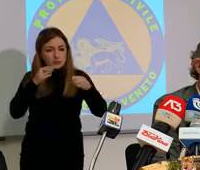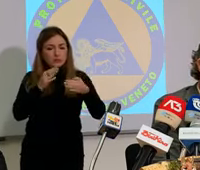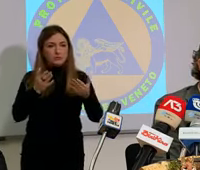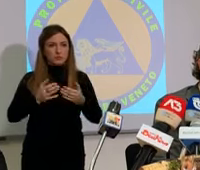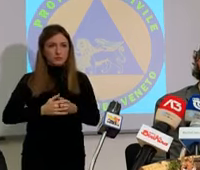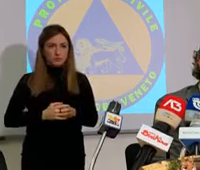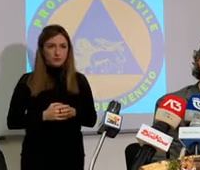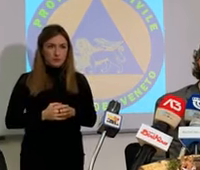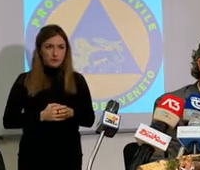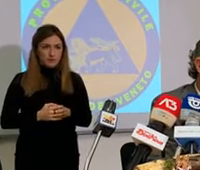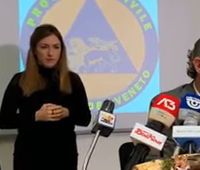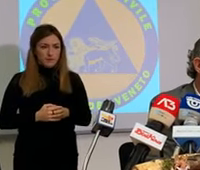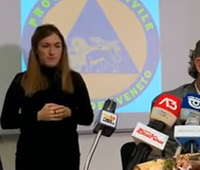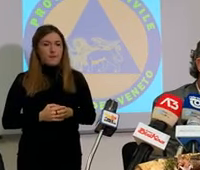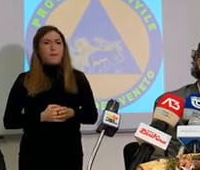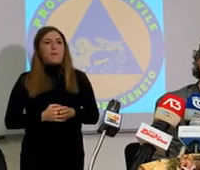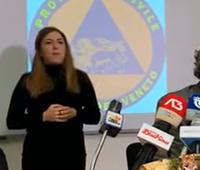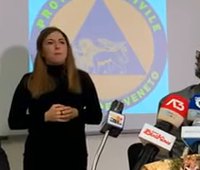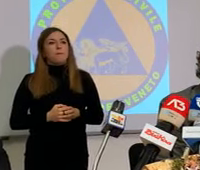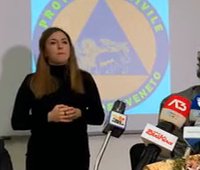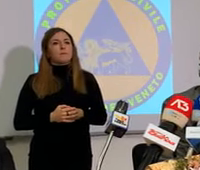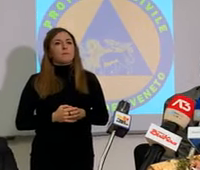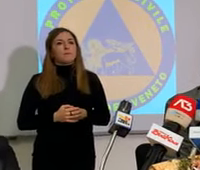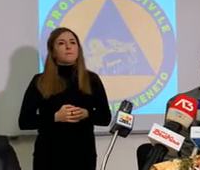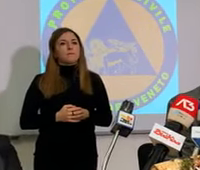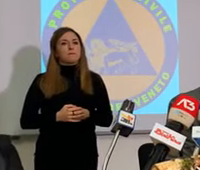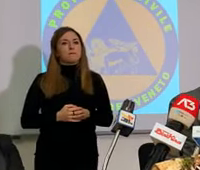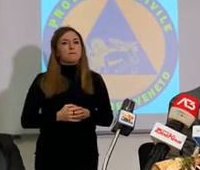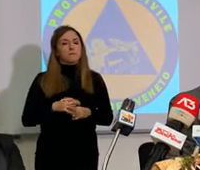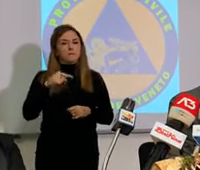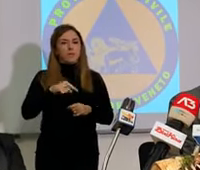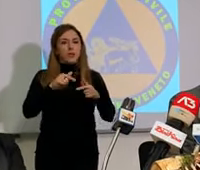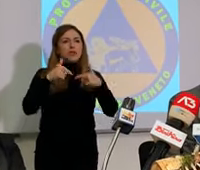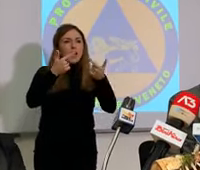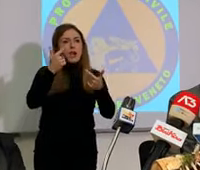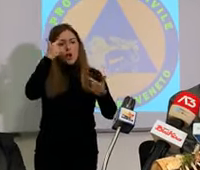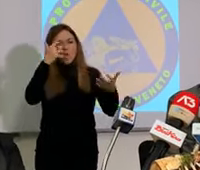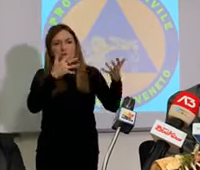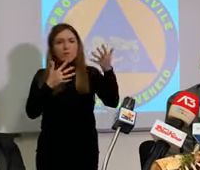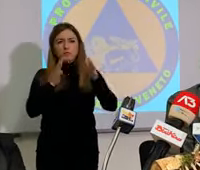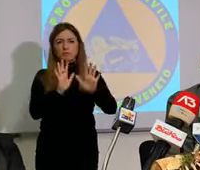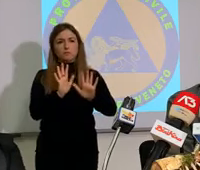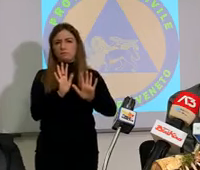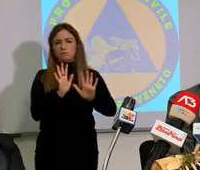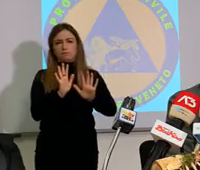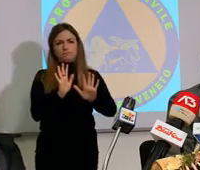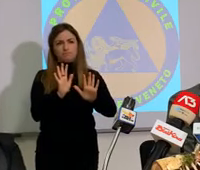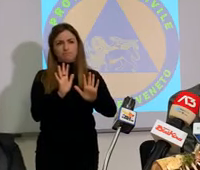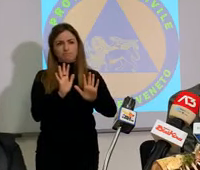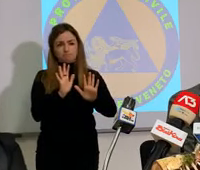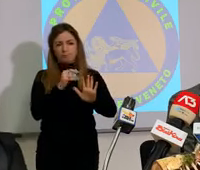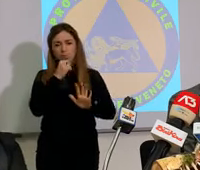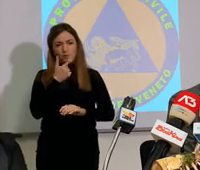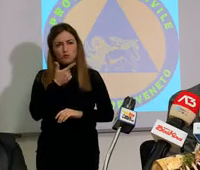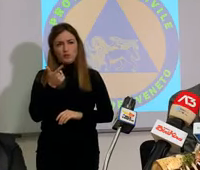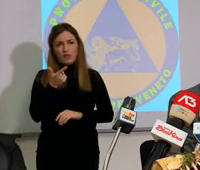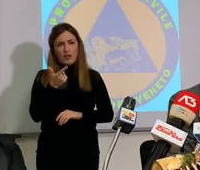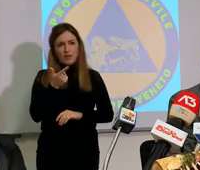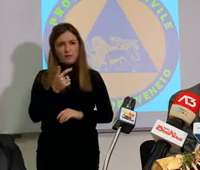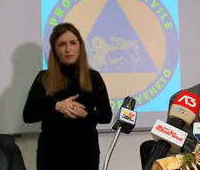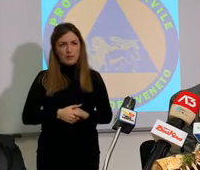questa fase non vogliamo neanche introdurre elementi come si può dire di nuova confusione perché comunque non hanno servirebbe nella